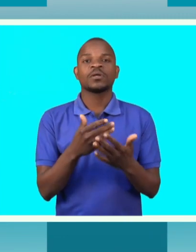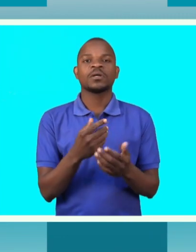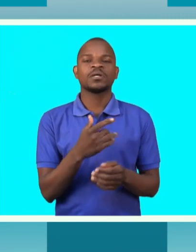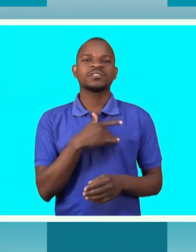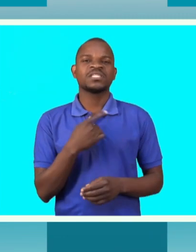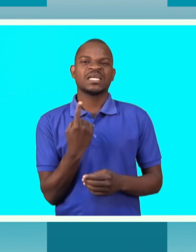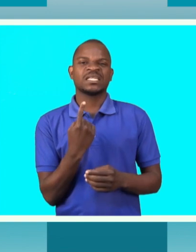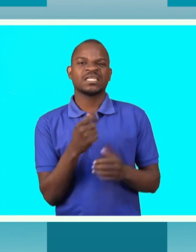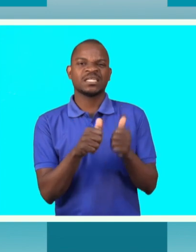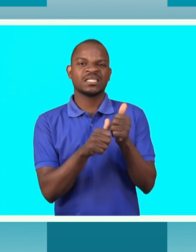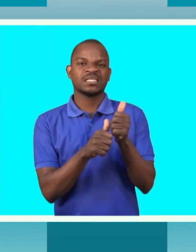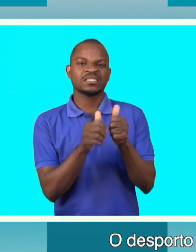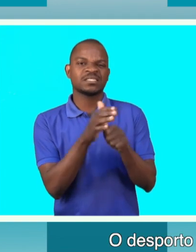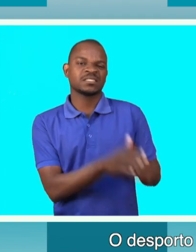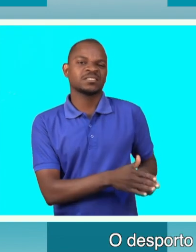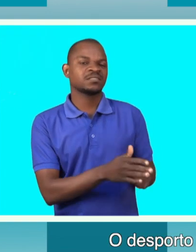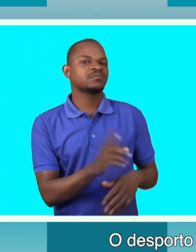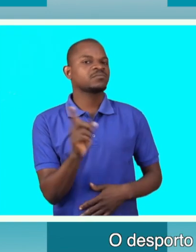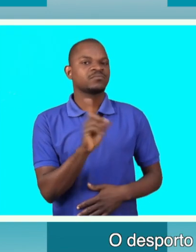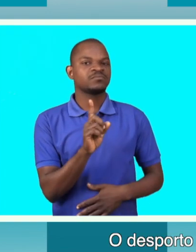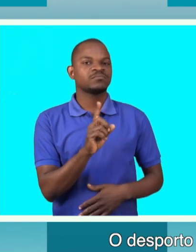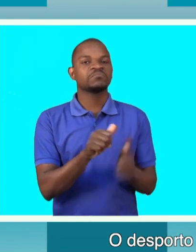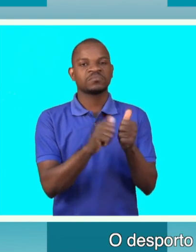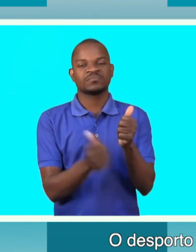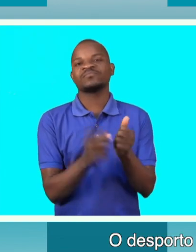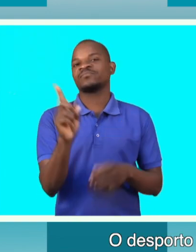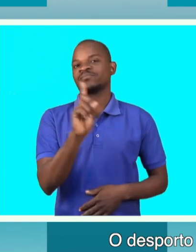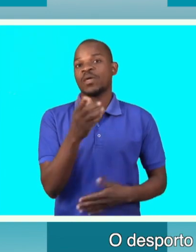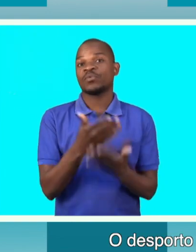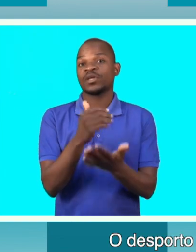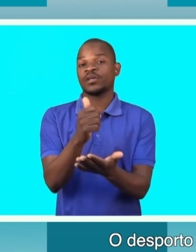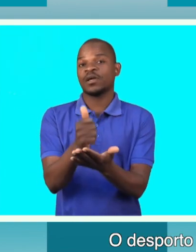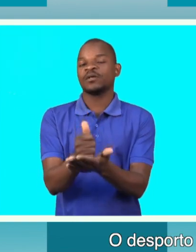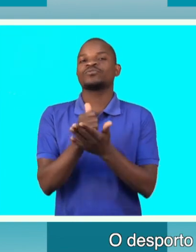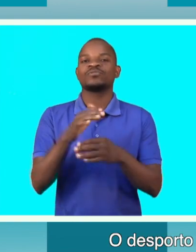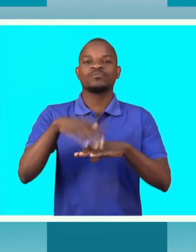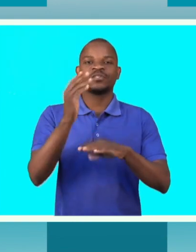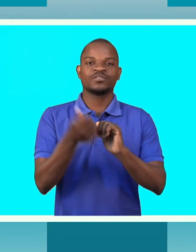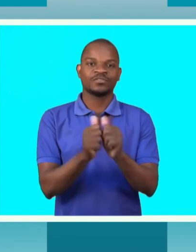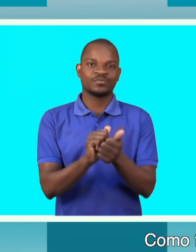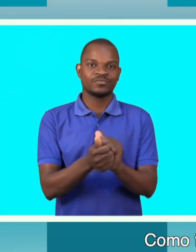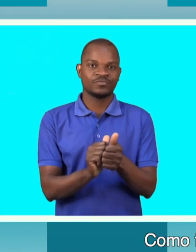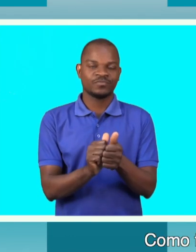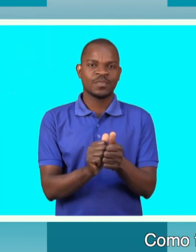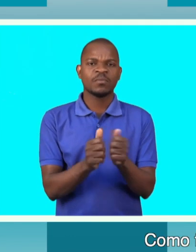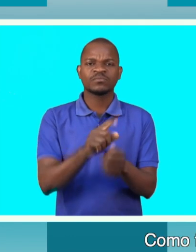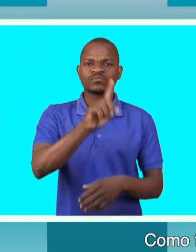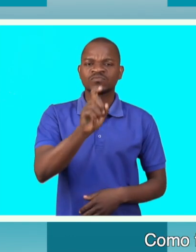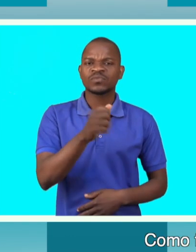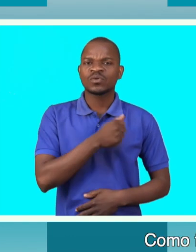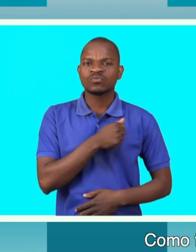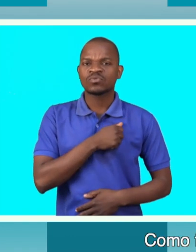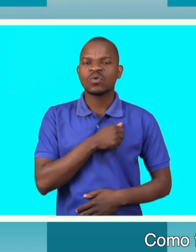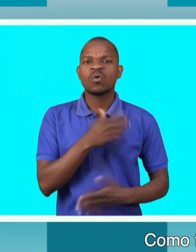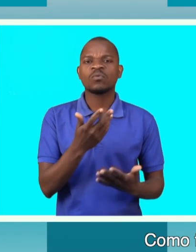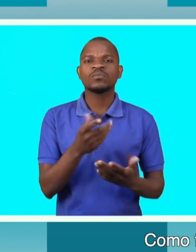para não sentir se debaixado. O desforço ajuda muito para qualquer pessoa. Como foi? Gostou? Diz